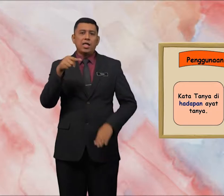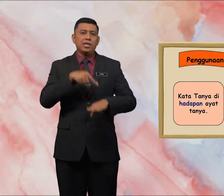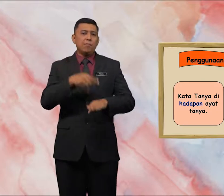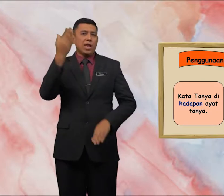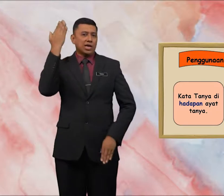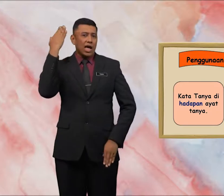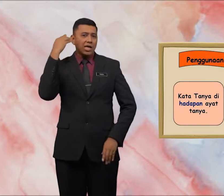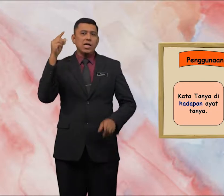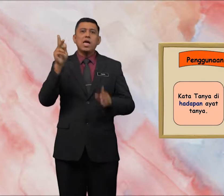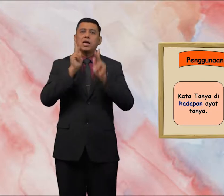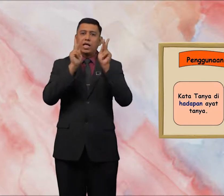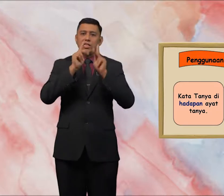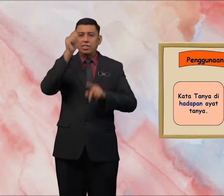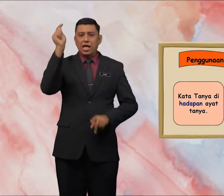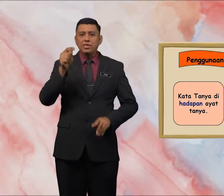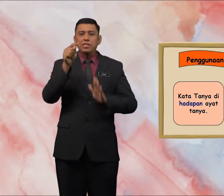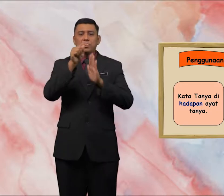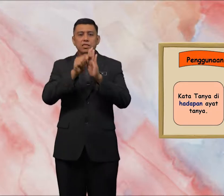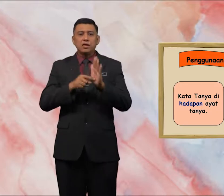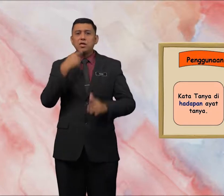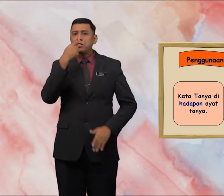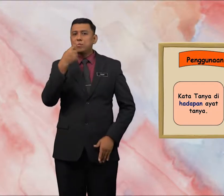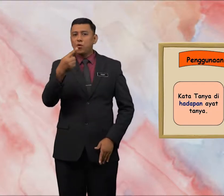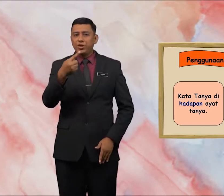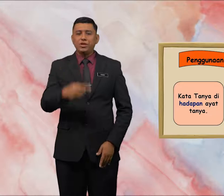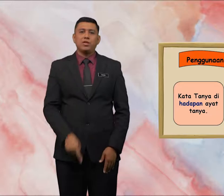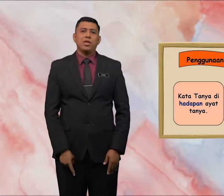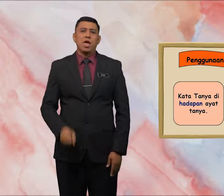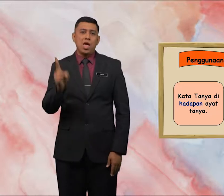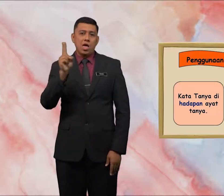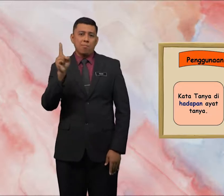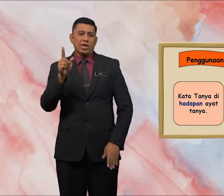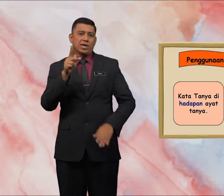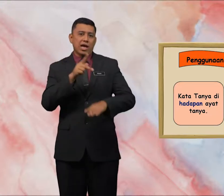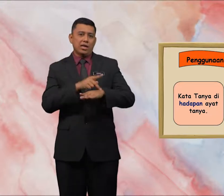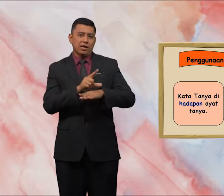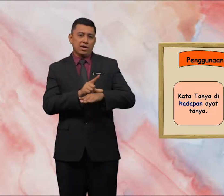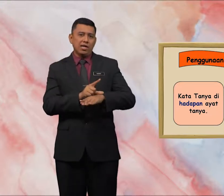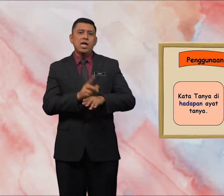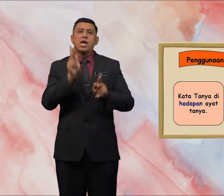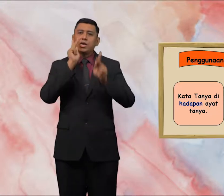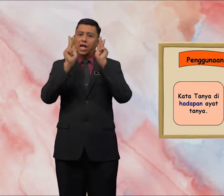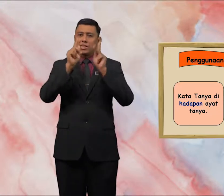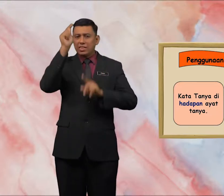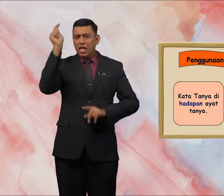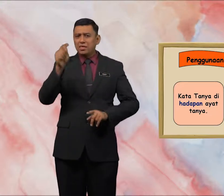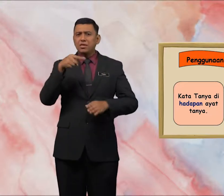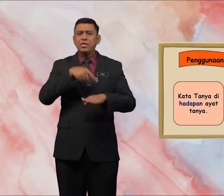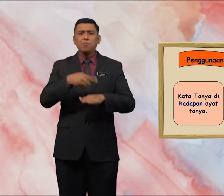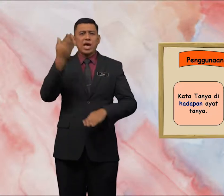di belakang kata tanya tersebut. Manakala kata tanya di